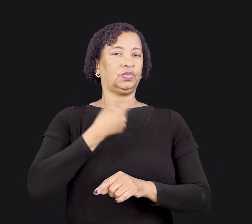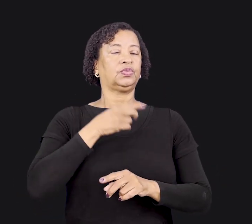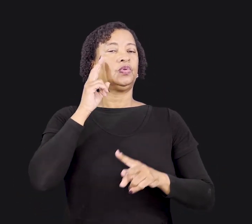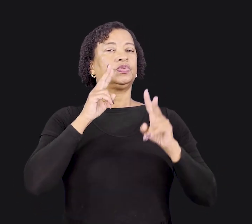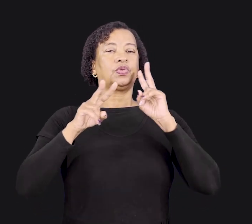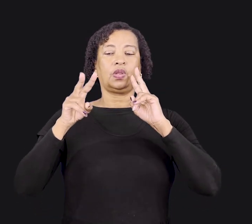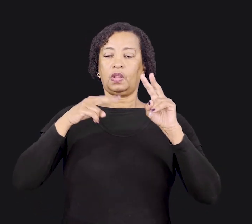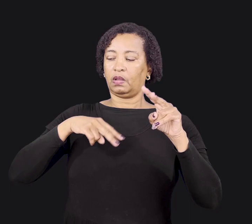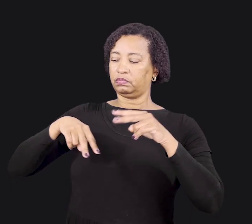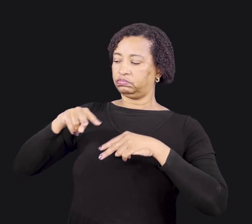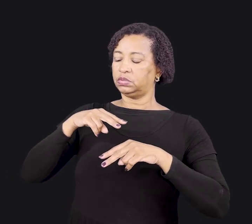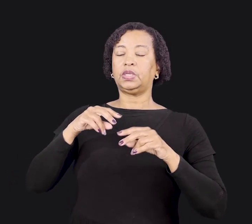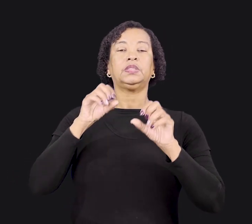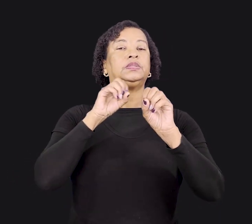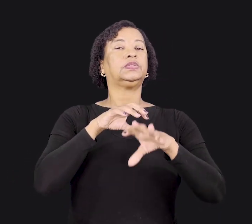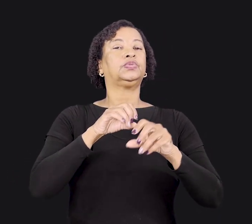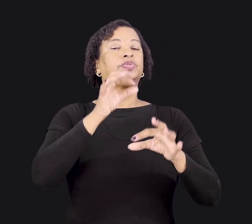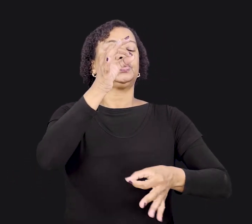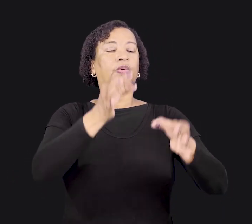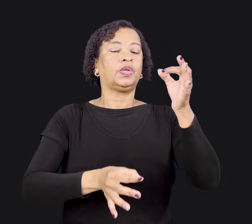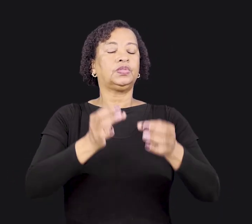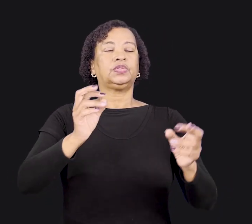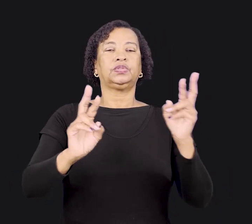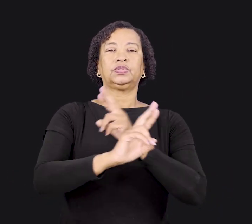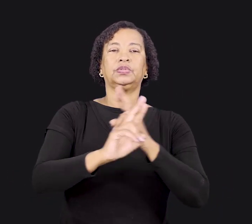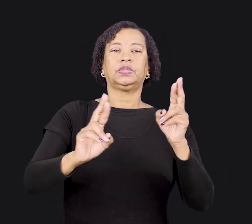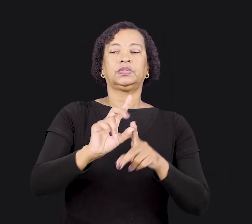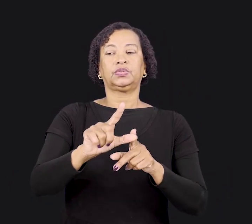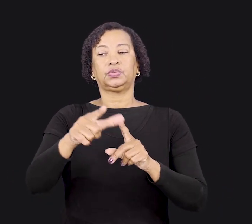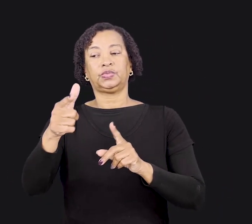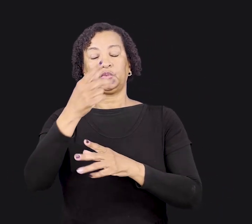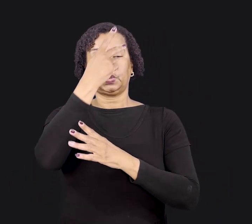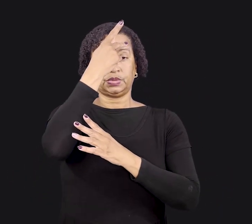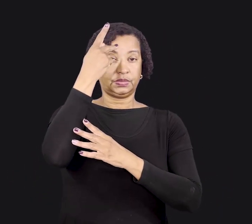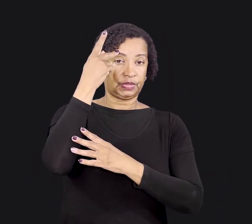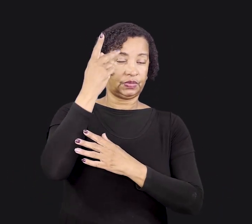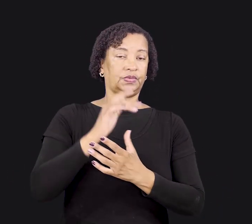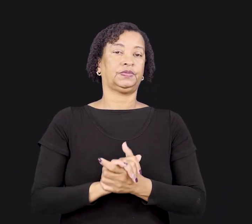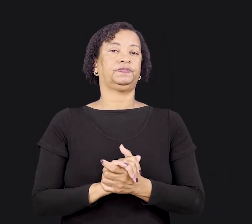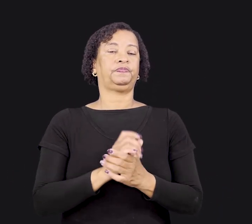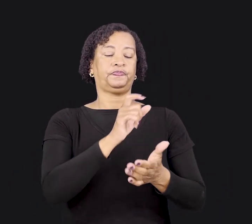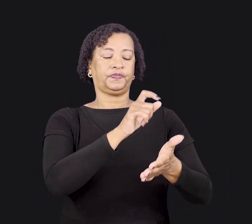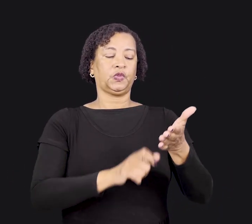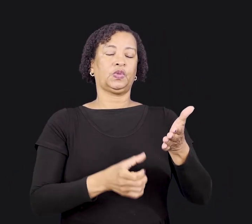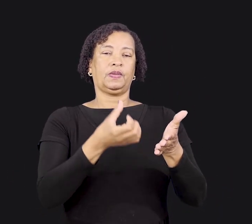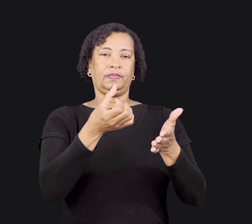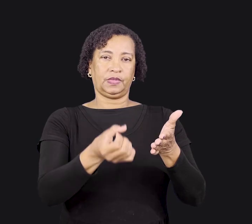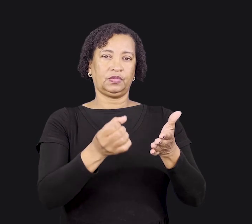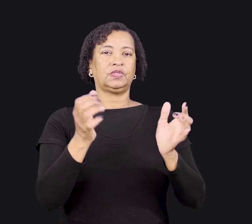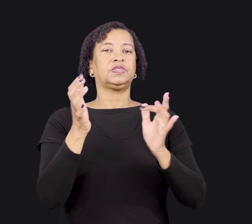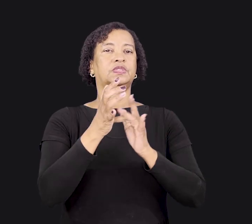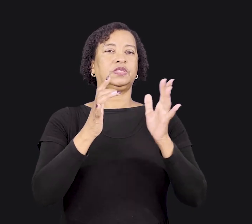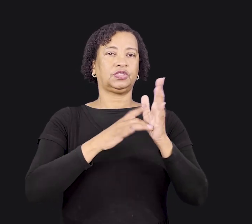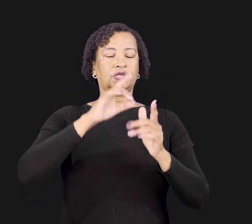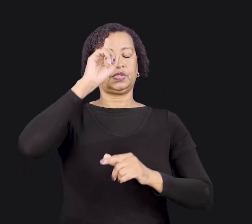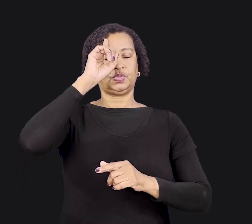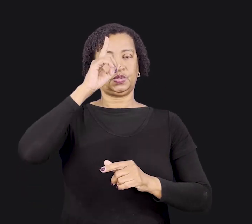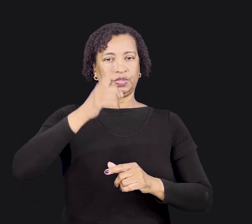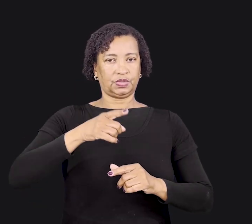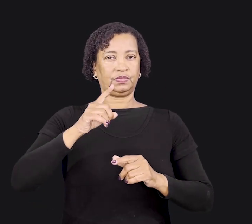nos ensinou sobre a justiça nos relacionamentos com outras pessoas. No capítulo 6, Jesus nos mandou olhar para